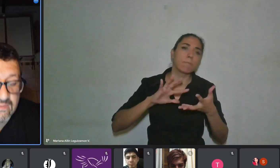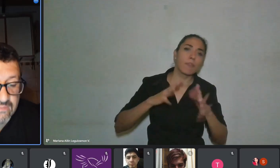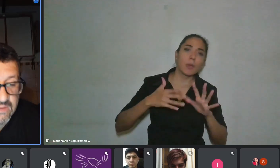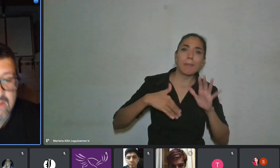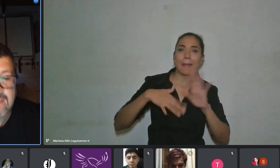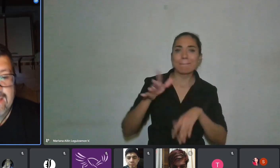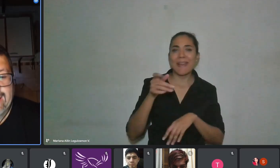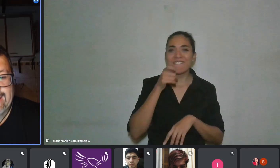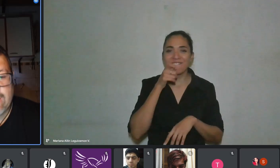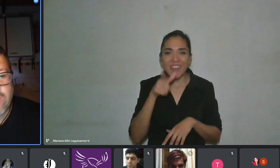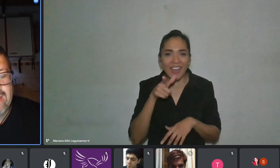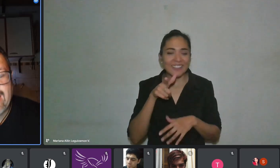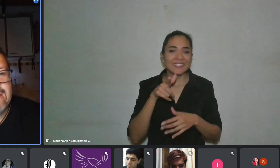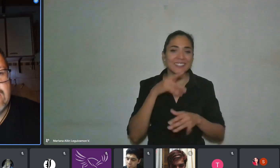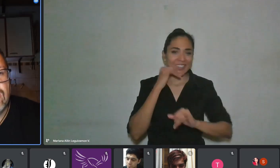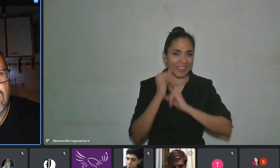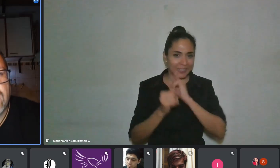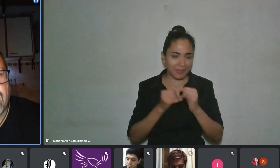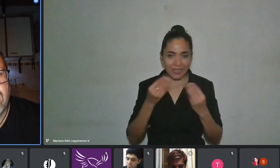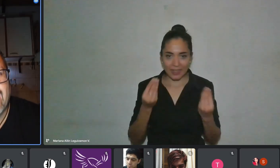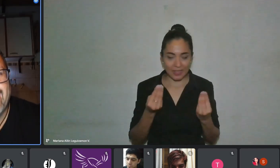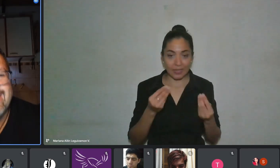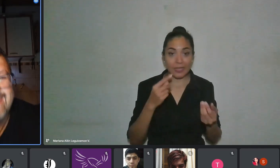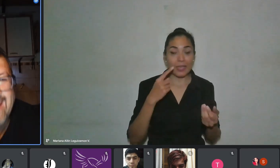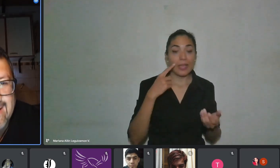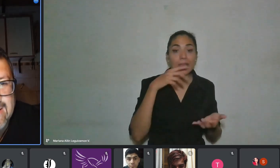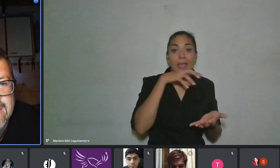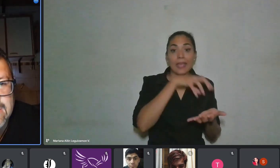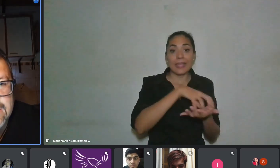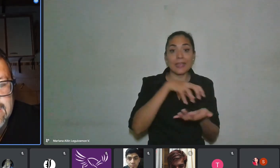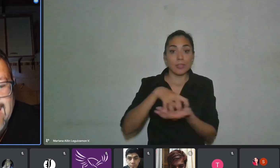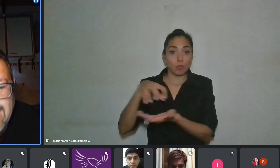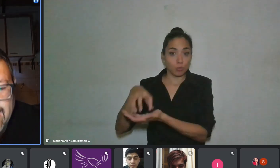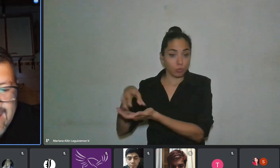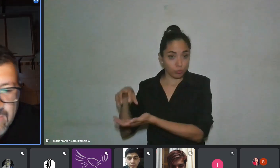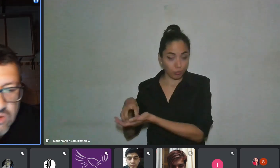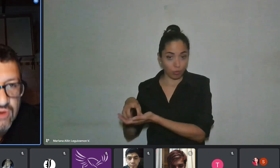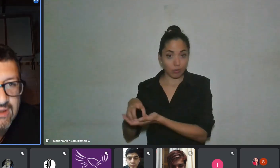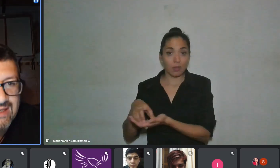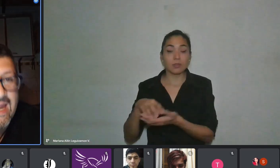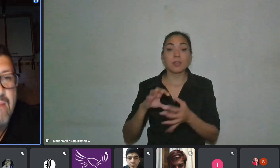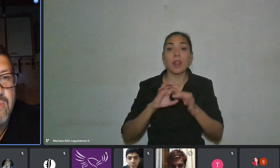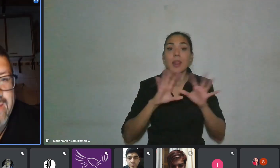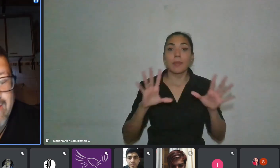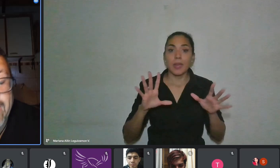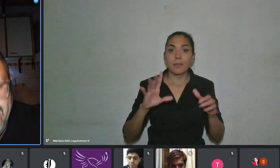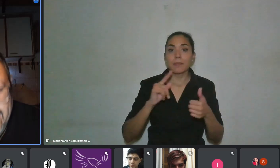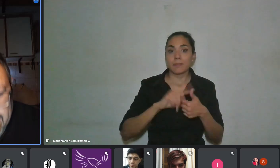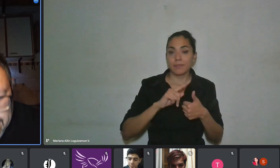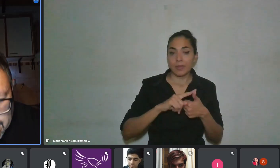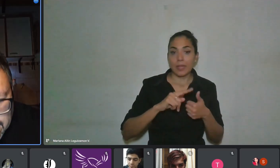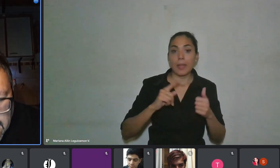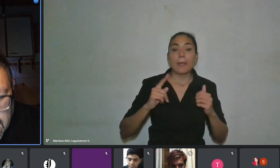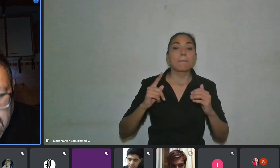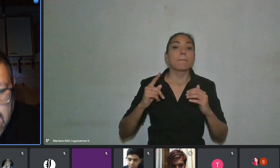coloquial, estamos que las instituciones fundamentales del liberalismo son la propiedad privada,